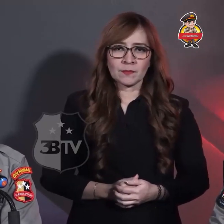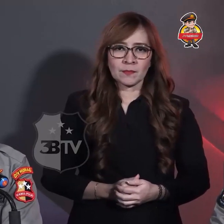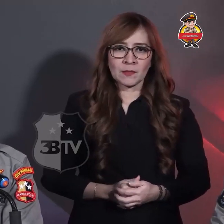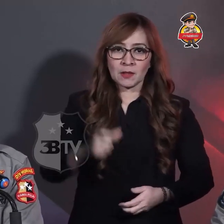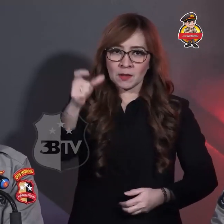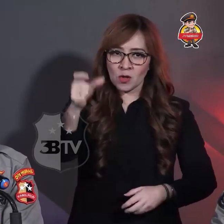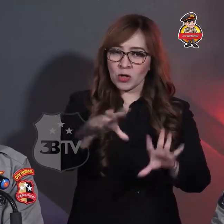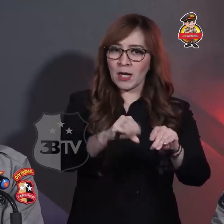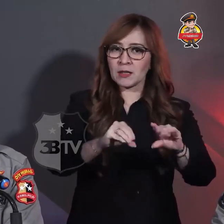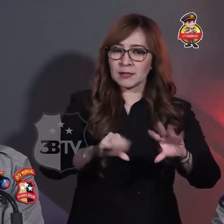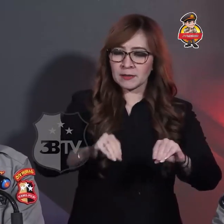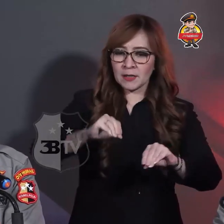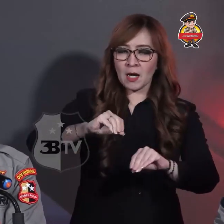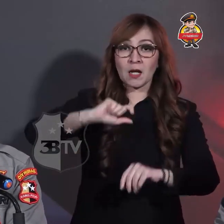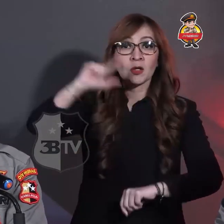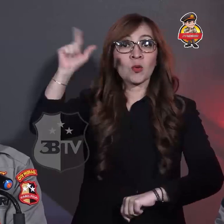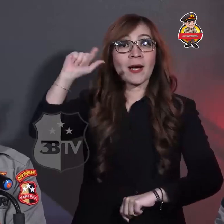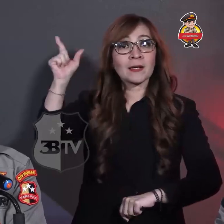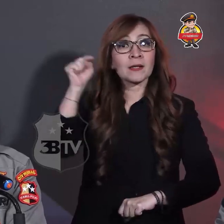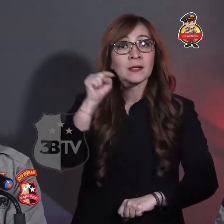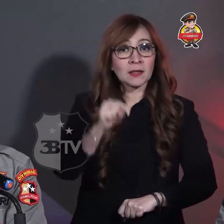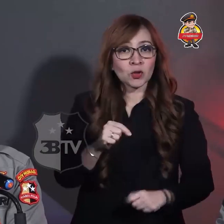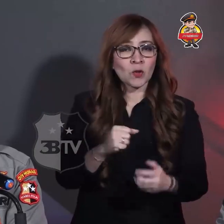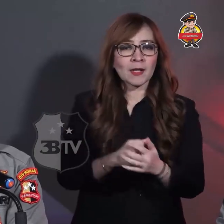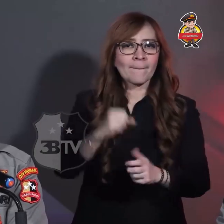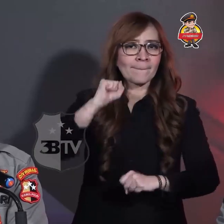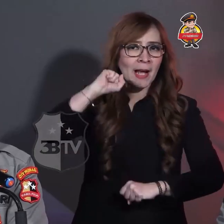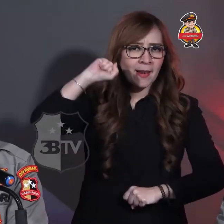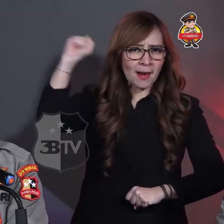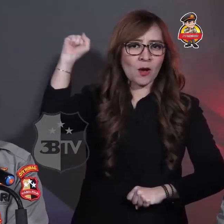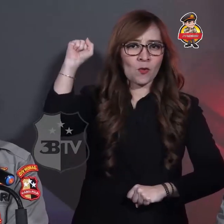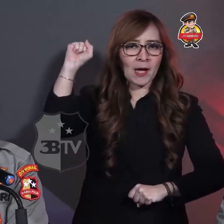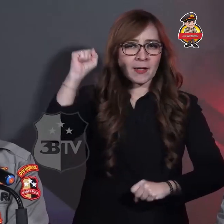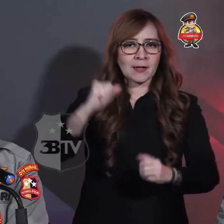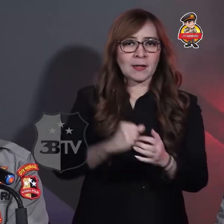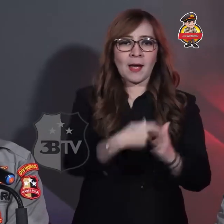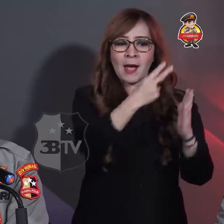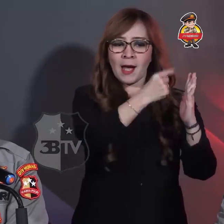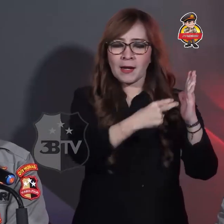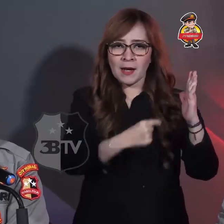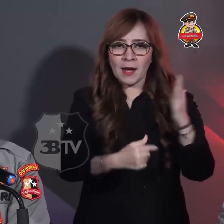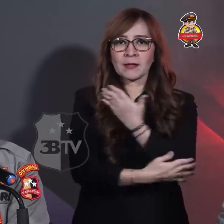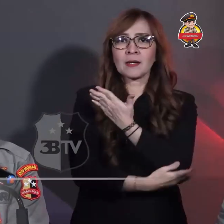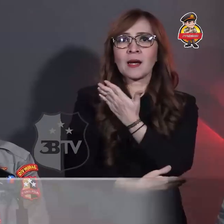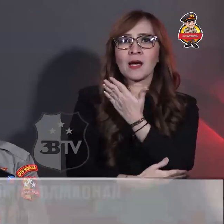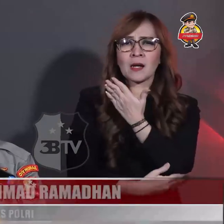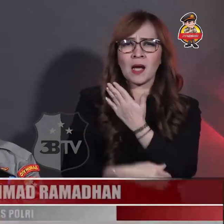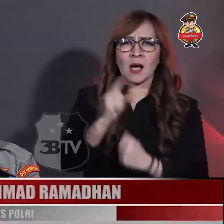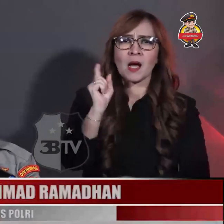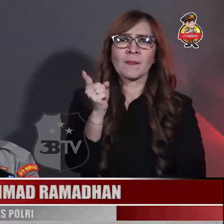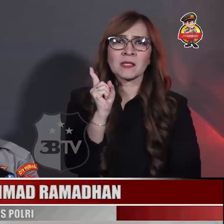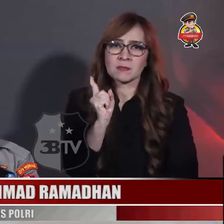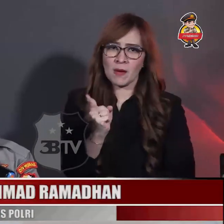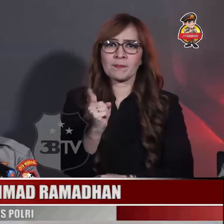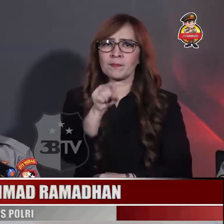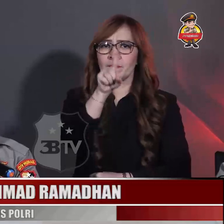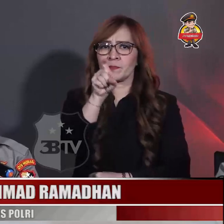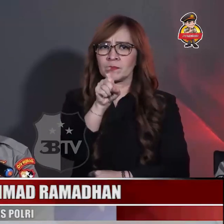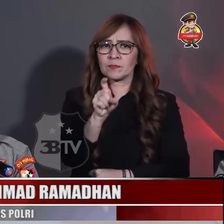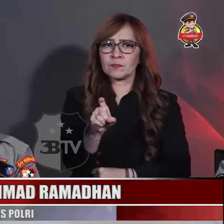pekerja migran ini merupakan pahlawan devisa. Kenapa saya bilang pahlawan